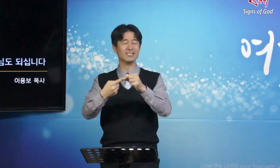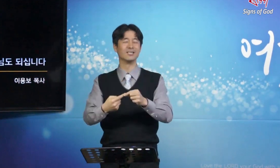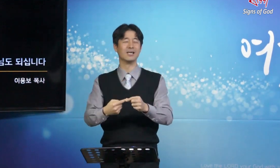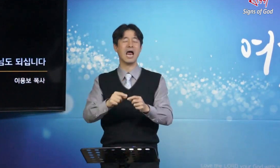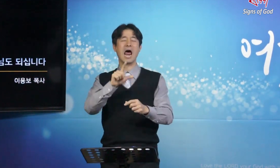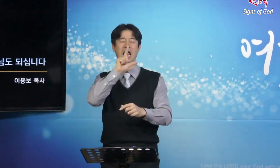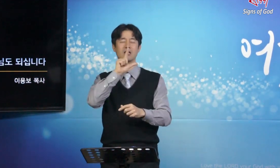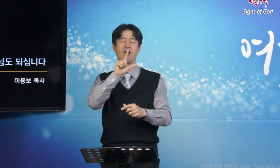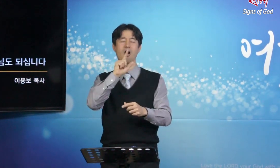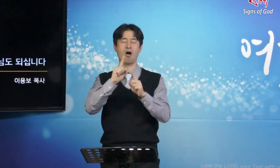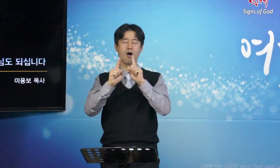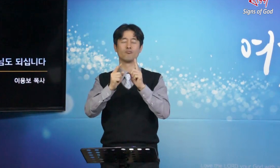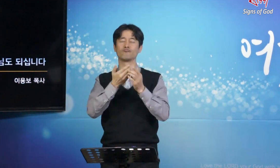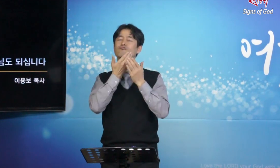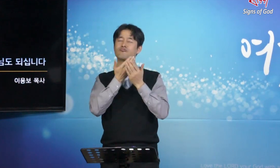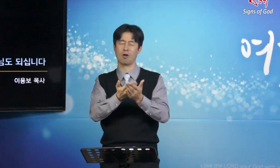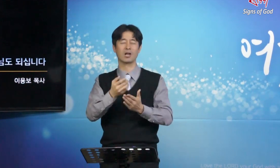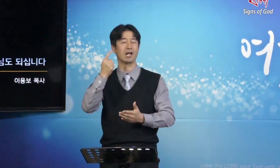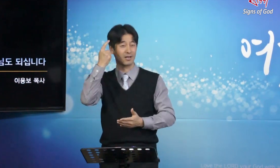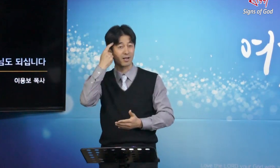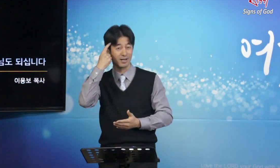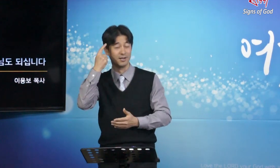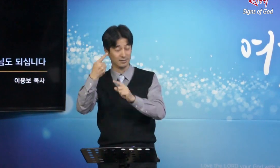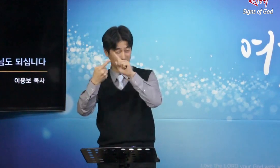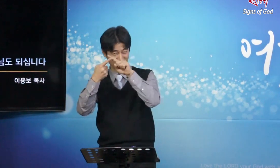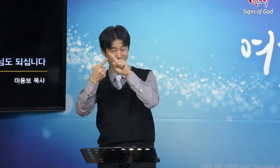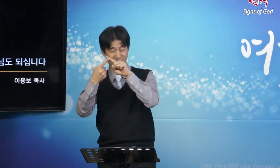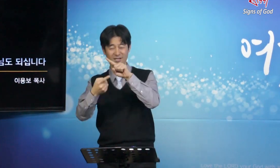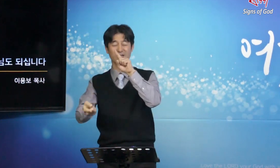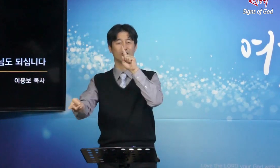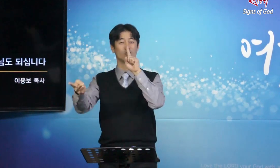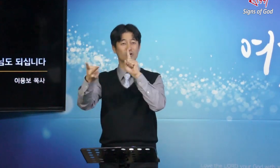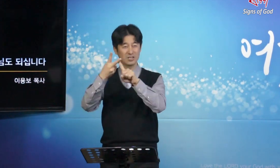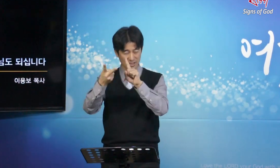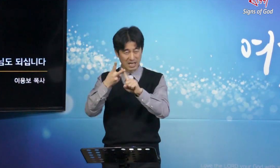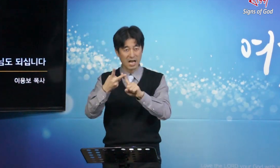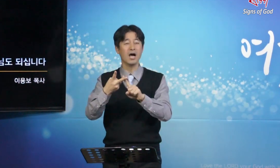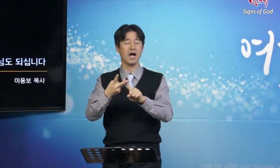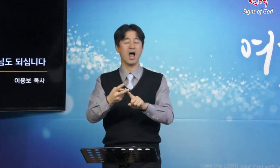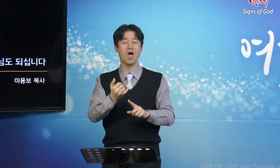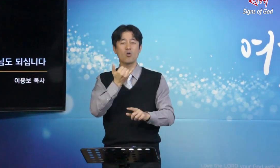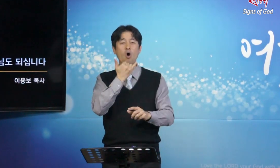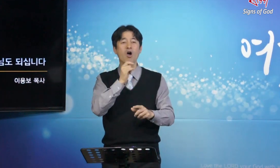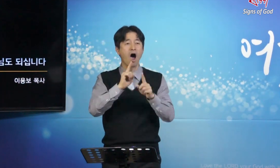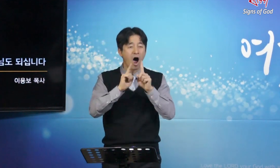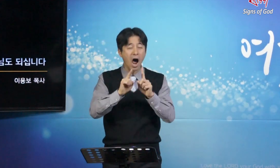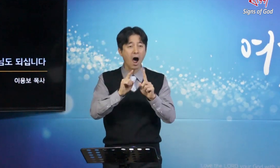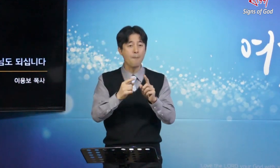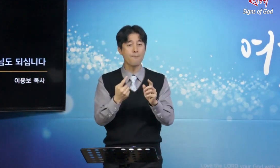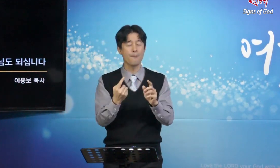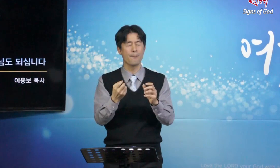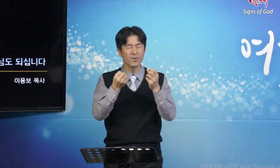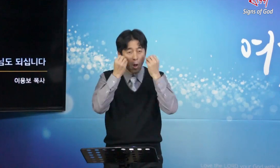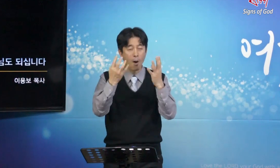첫 번째는 라틴어가 중요한 언어라고 생각했던 것 같습니다. 그리고 두 번째는